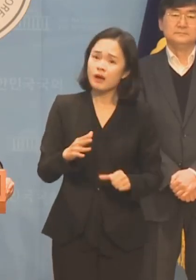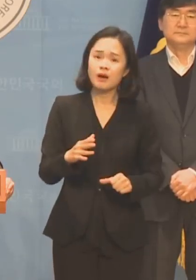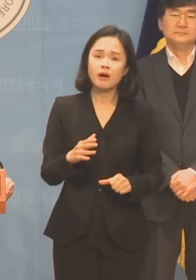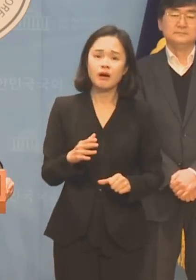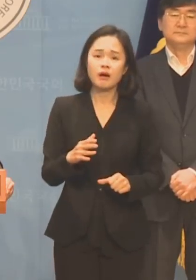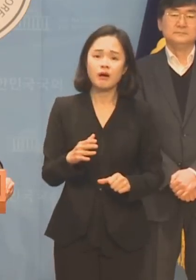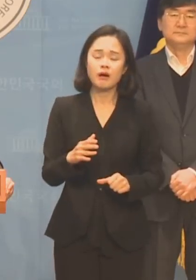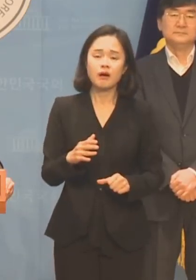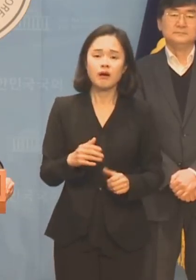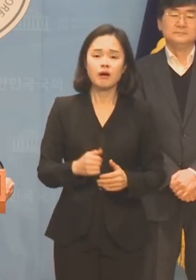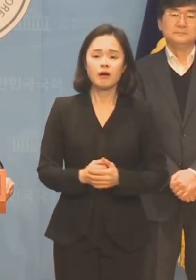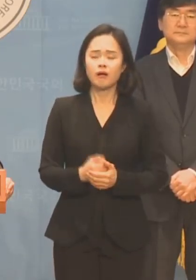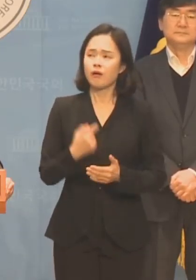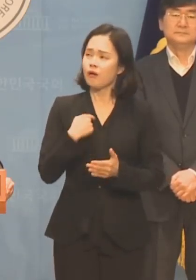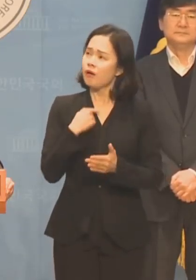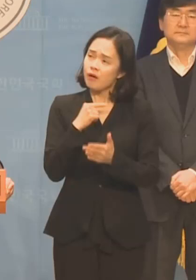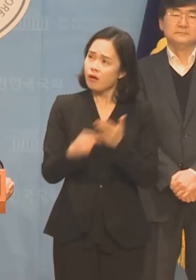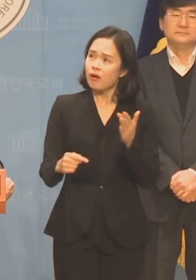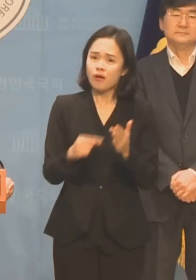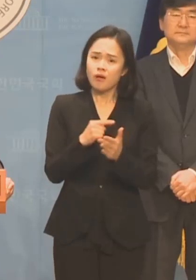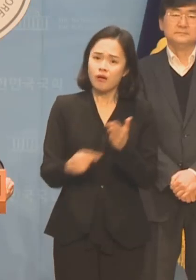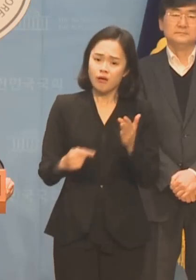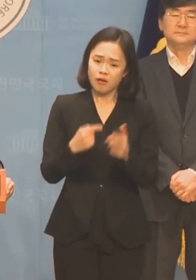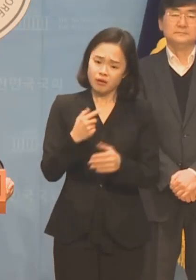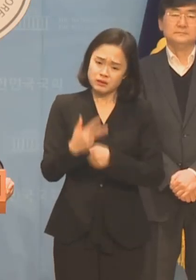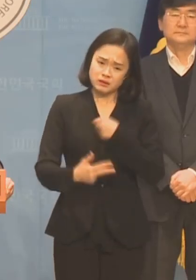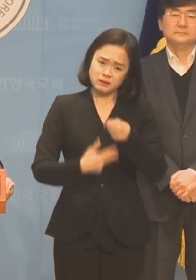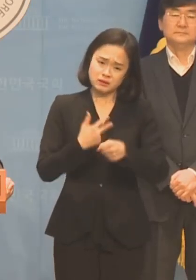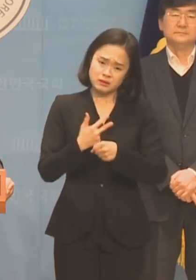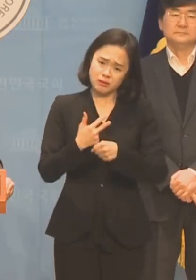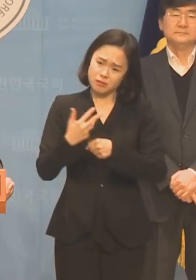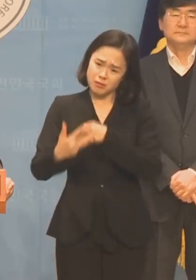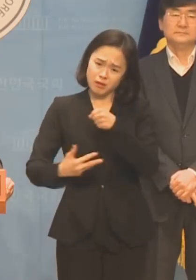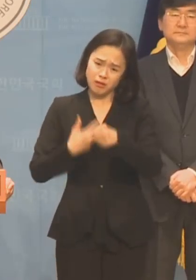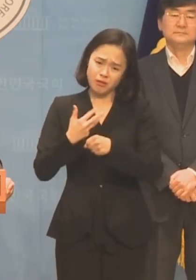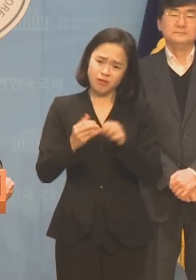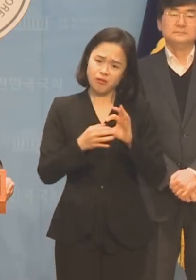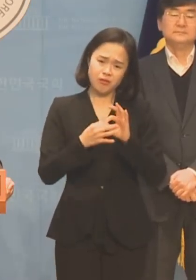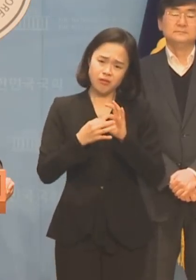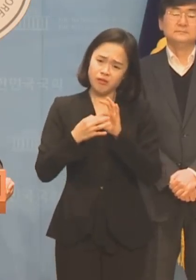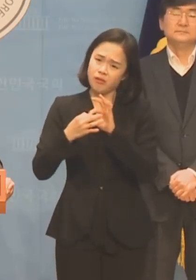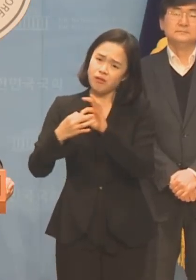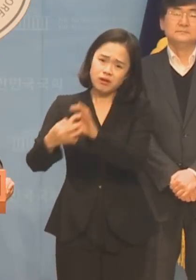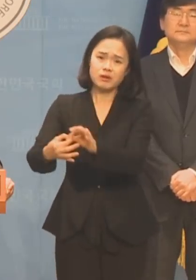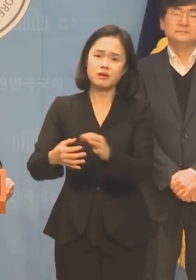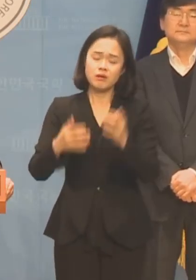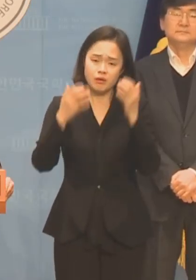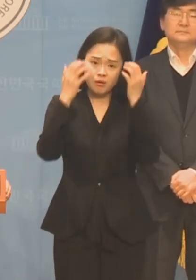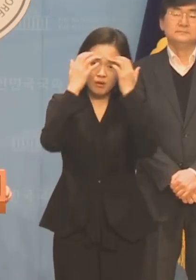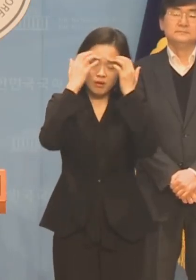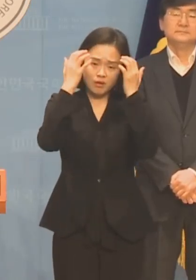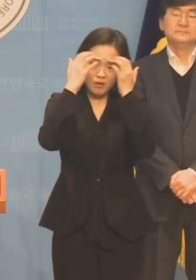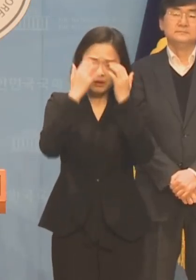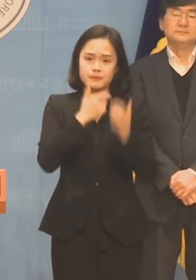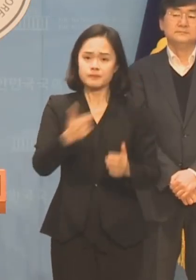피해를 겪고 있습니다. 그런 피눈물의 대가가 지금